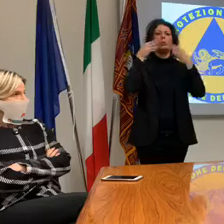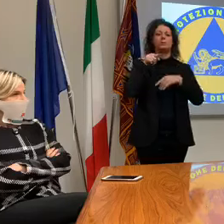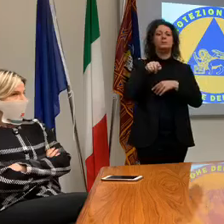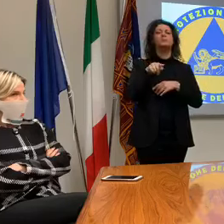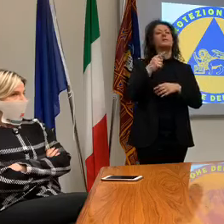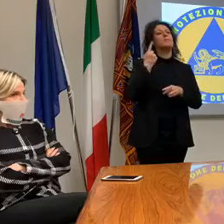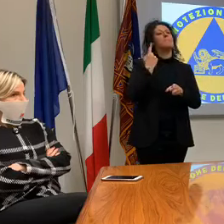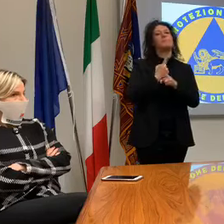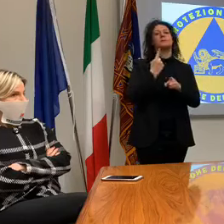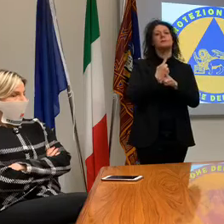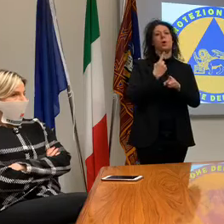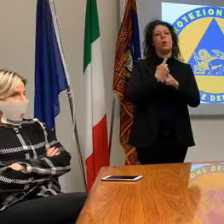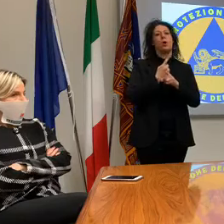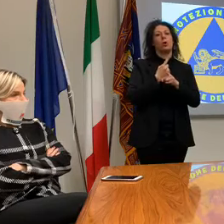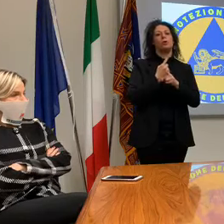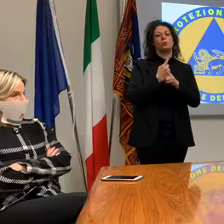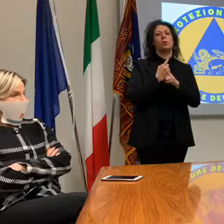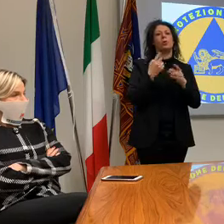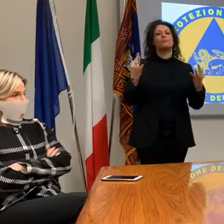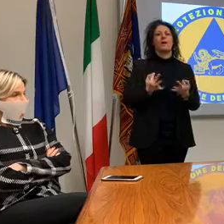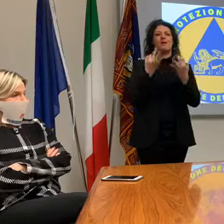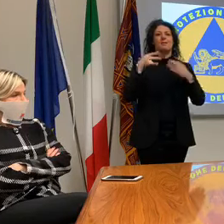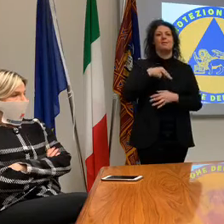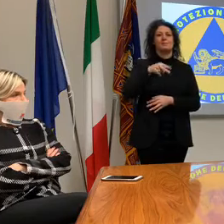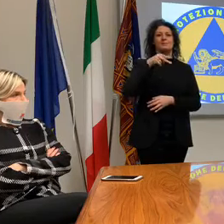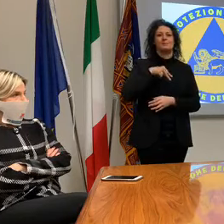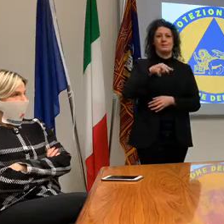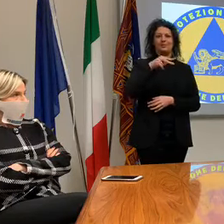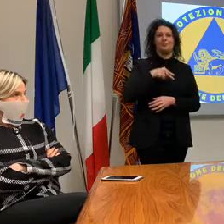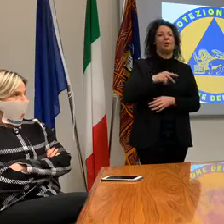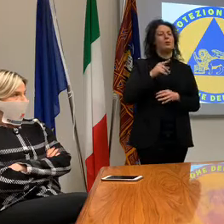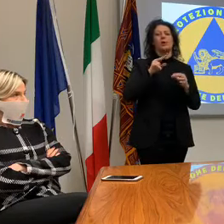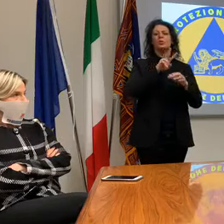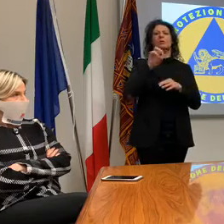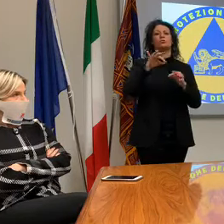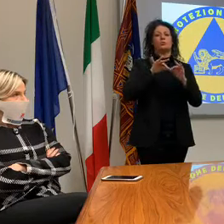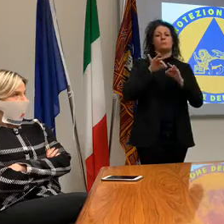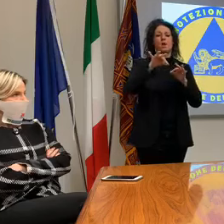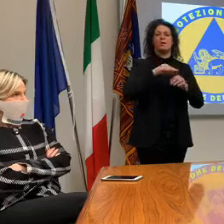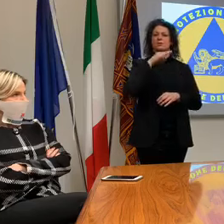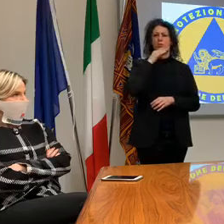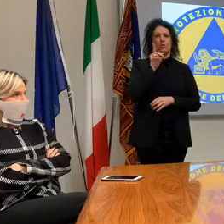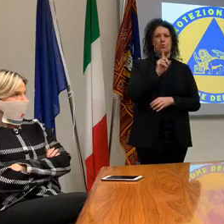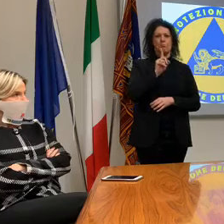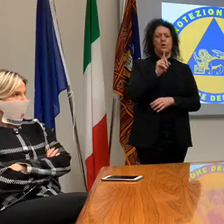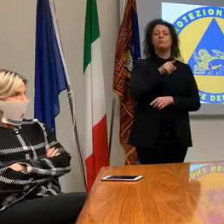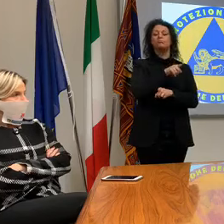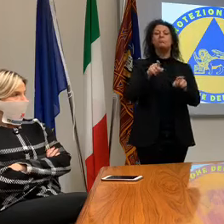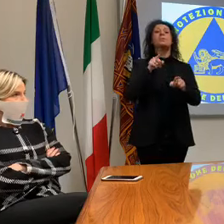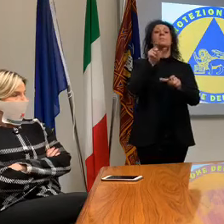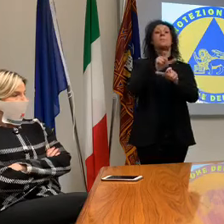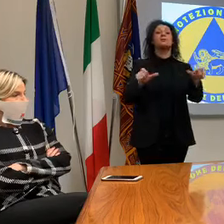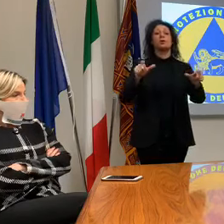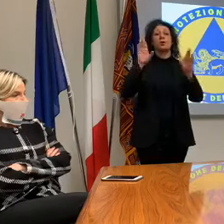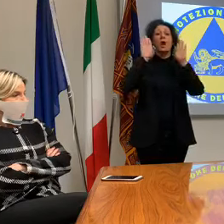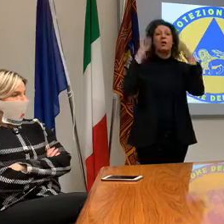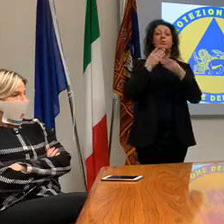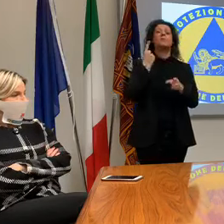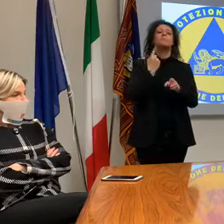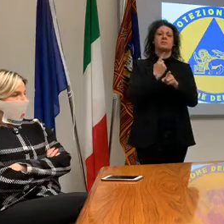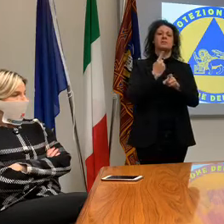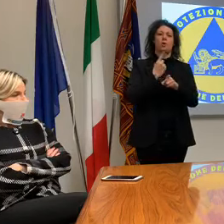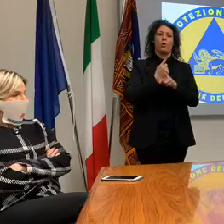ragazzi per tenerli, diciamo, in movimento e per garantire a loro una stabilità durante la giornata. E